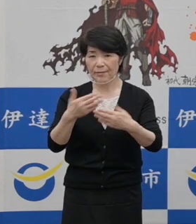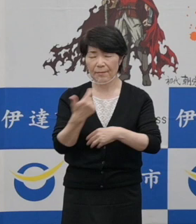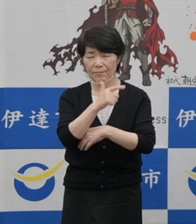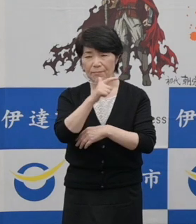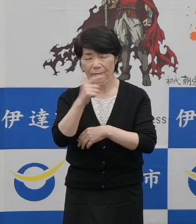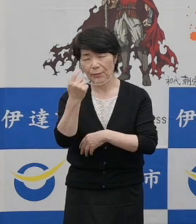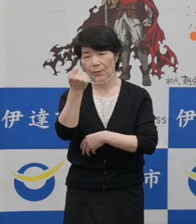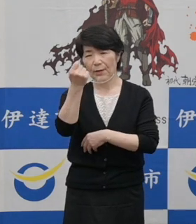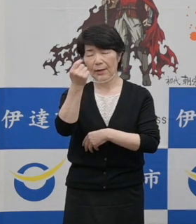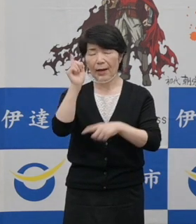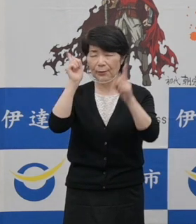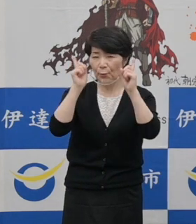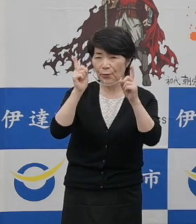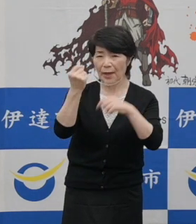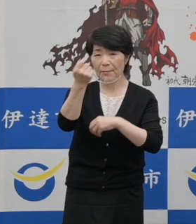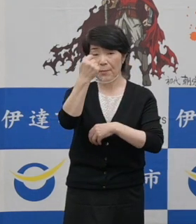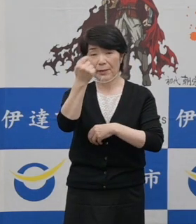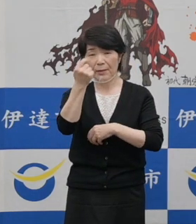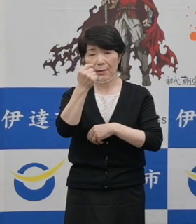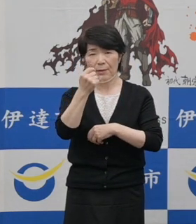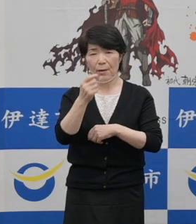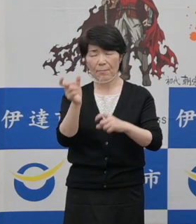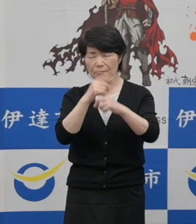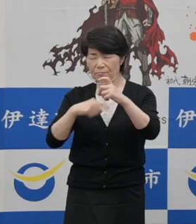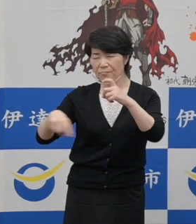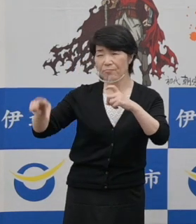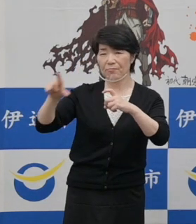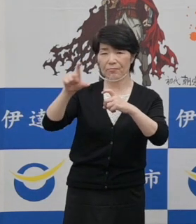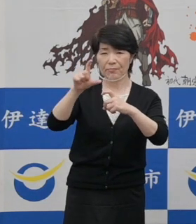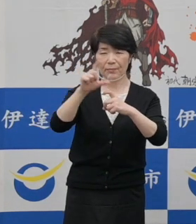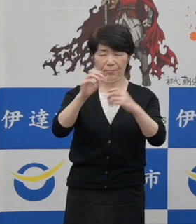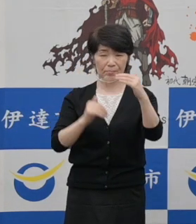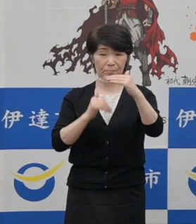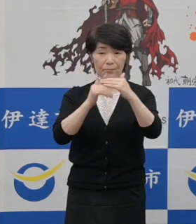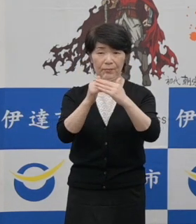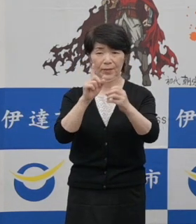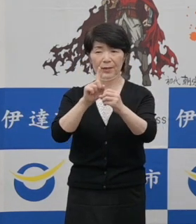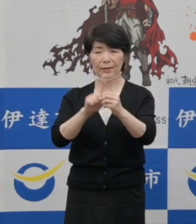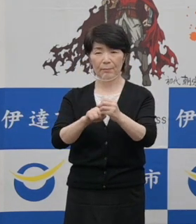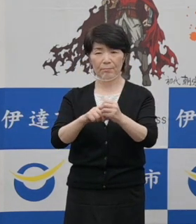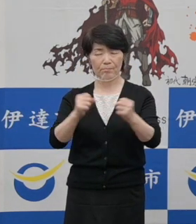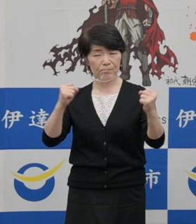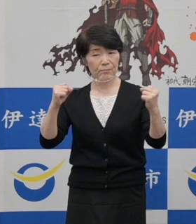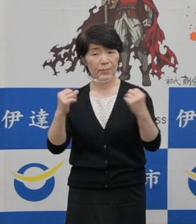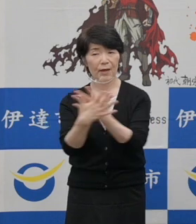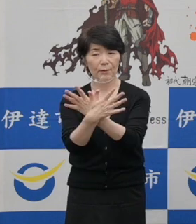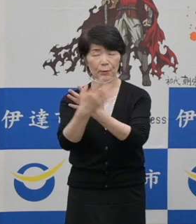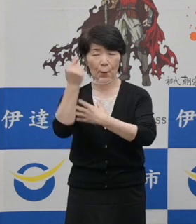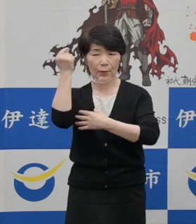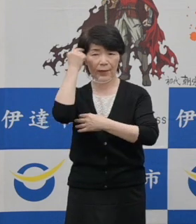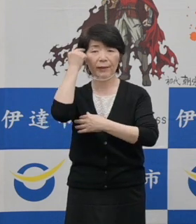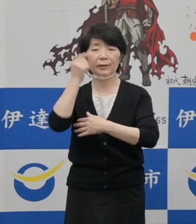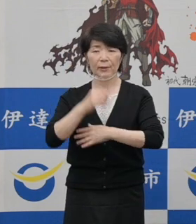施設としてより充実するようにリニューアルをしていきたいと考えております